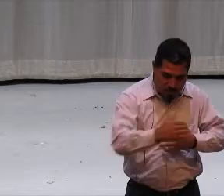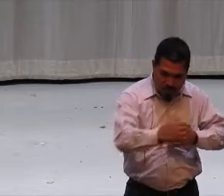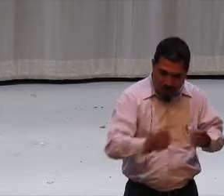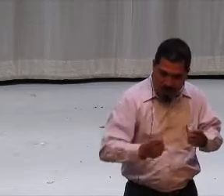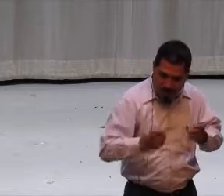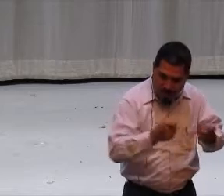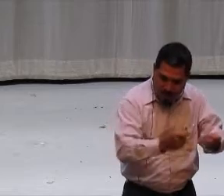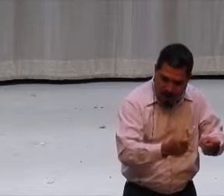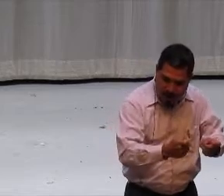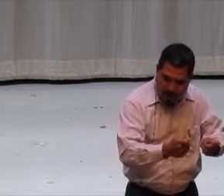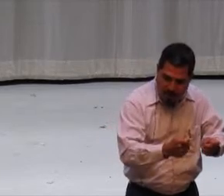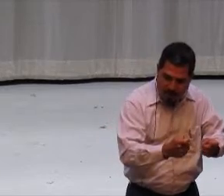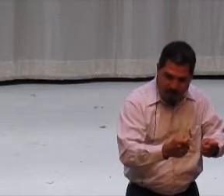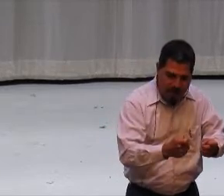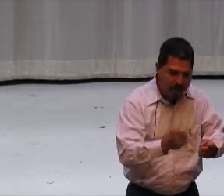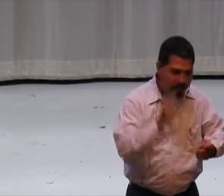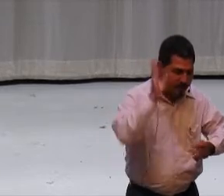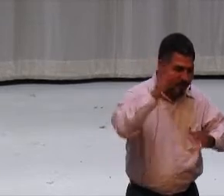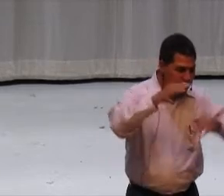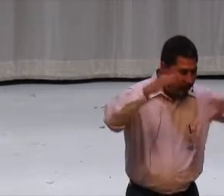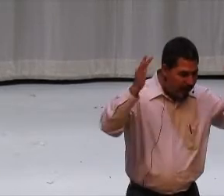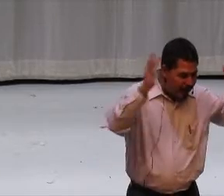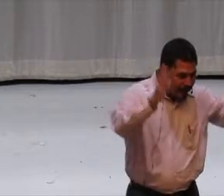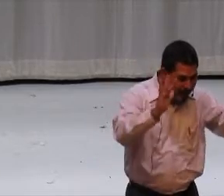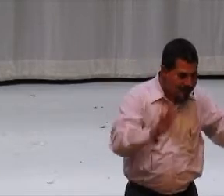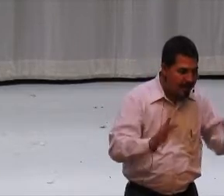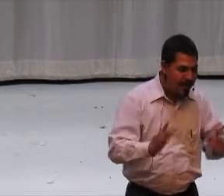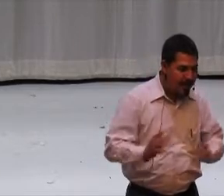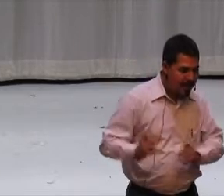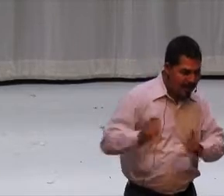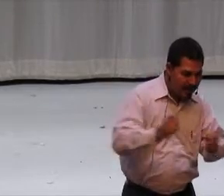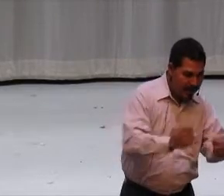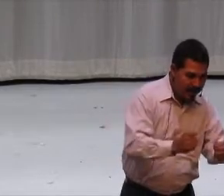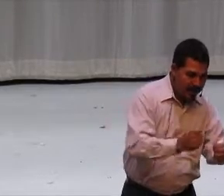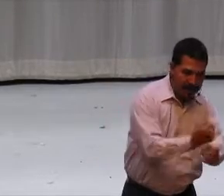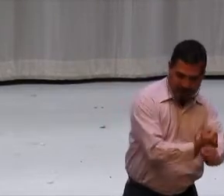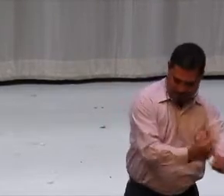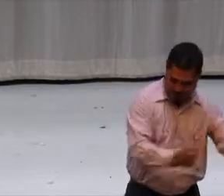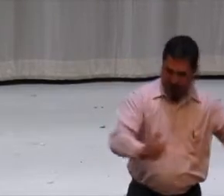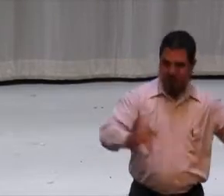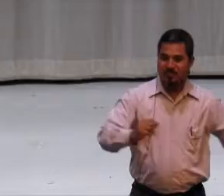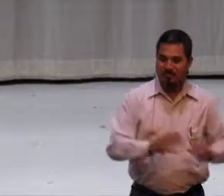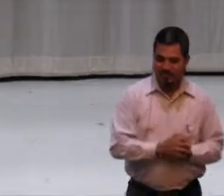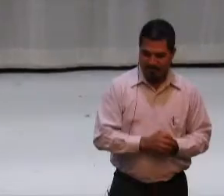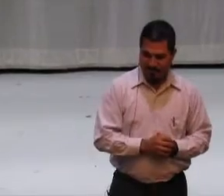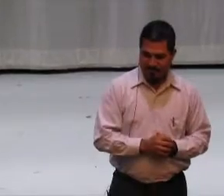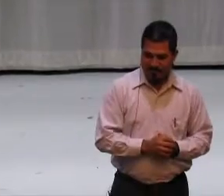da como un regalo de su grande gracia la salvación.